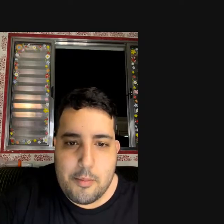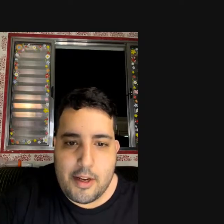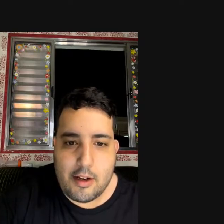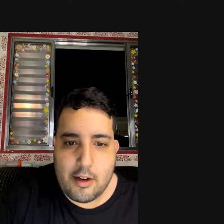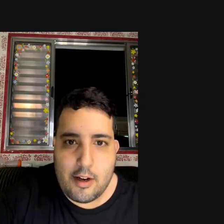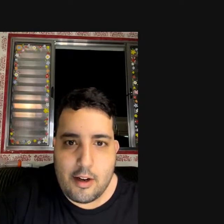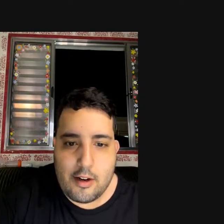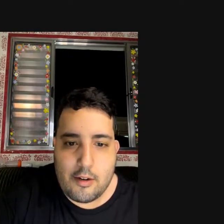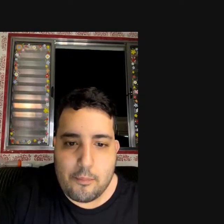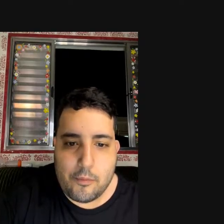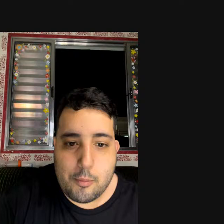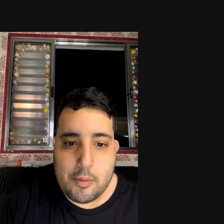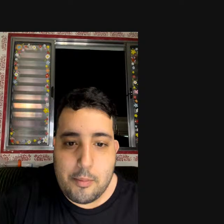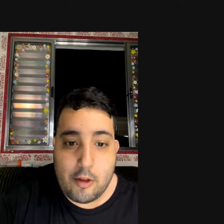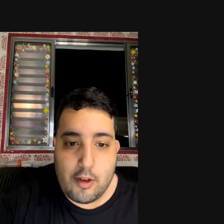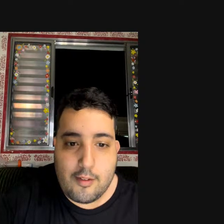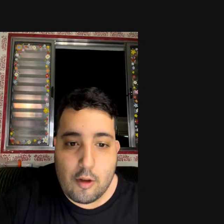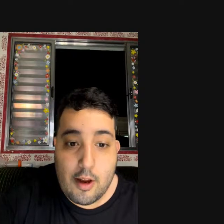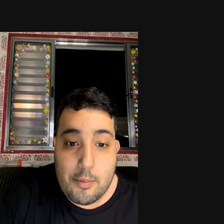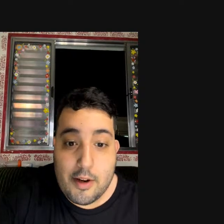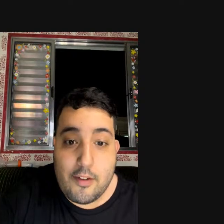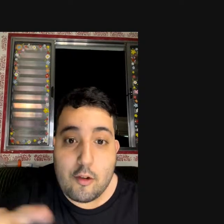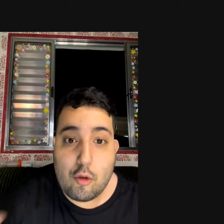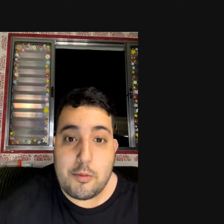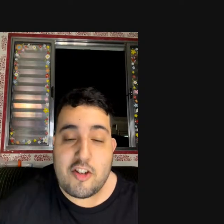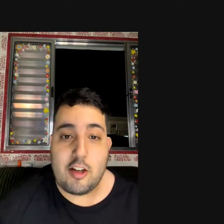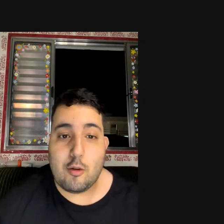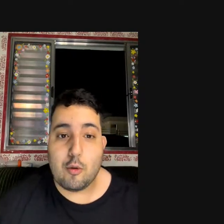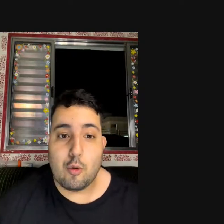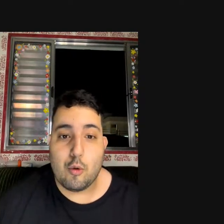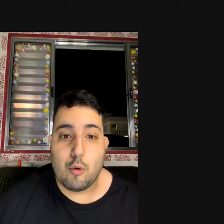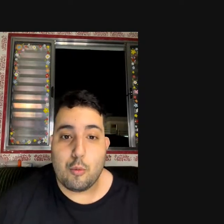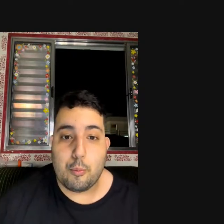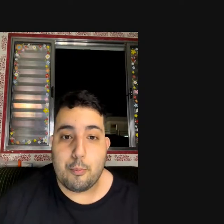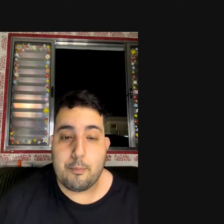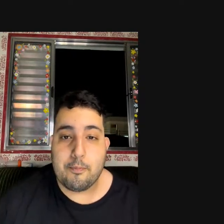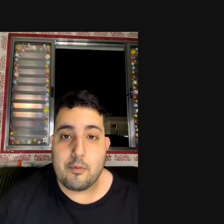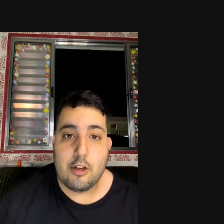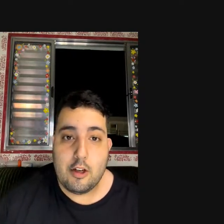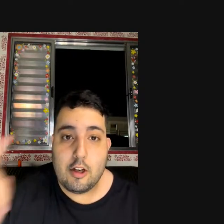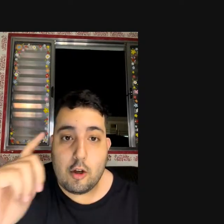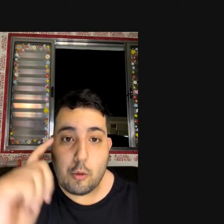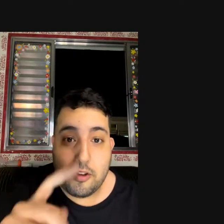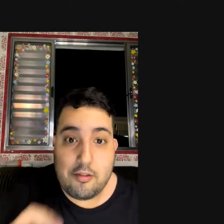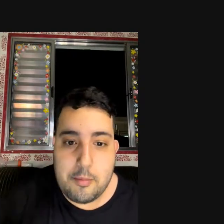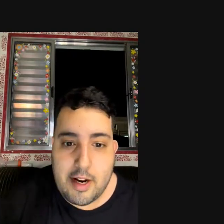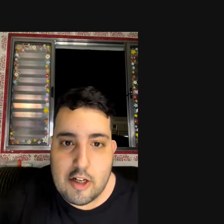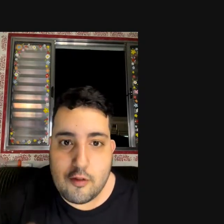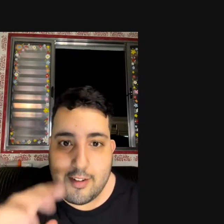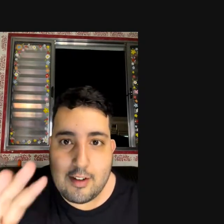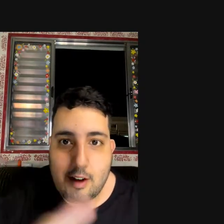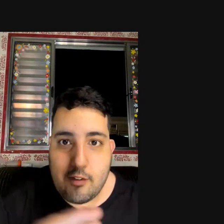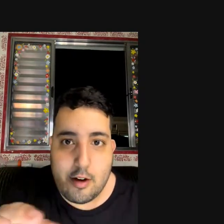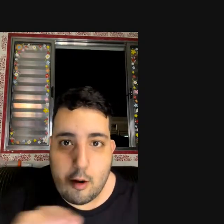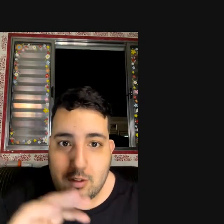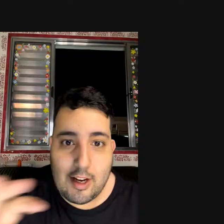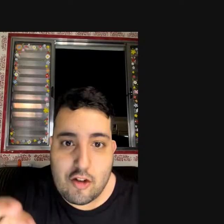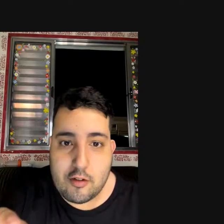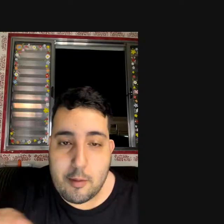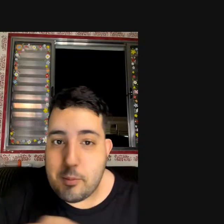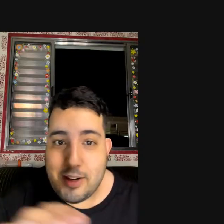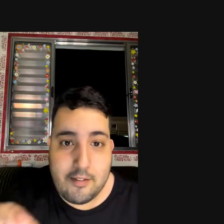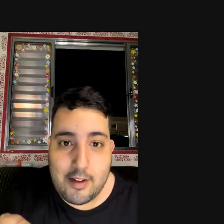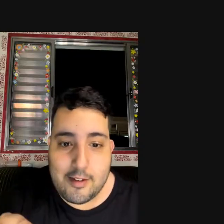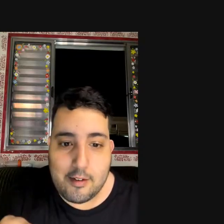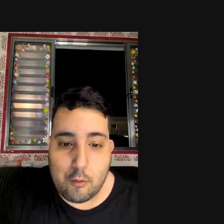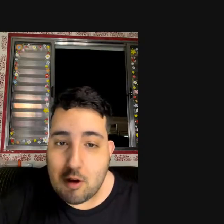Matia, minha amiga, para mim isso é a primeira vez que eu estou mexendo no StreamYard, fazendo live. É um teste,